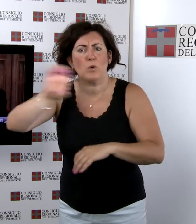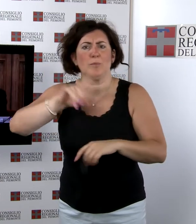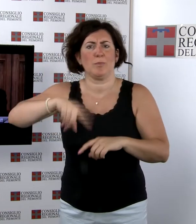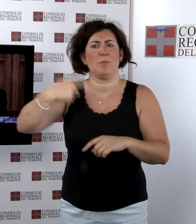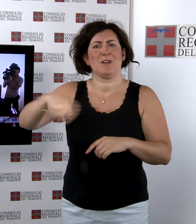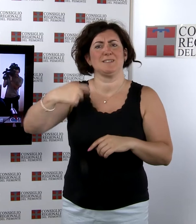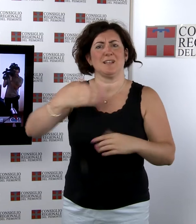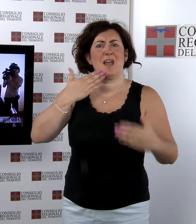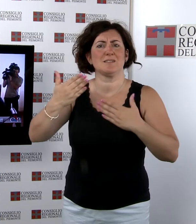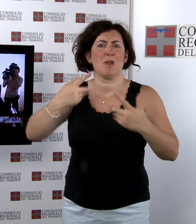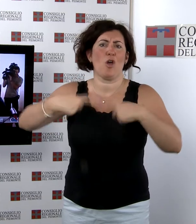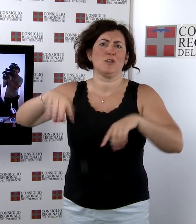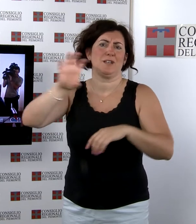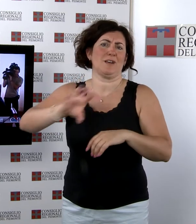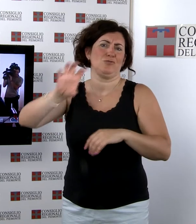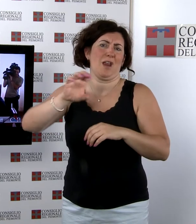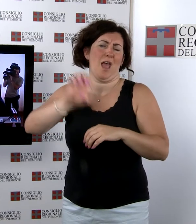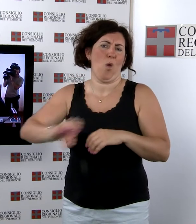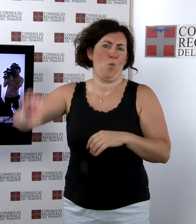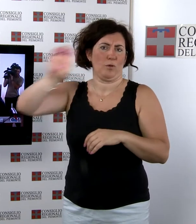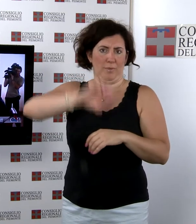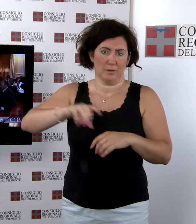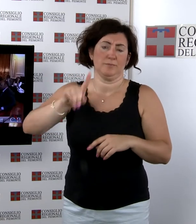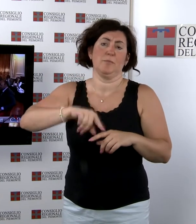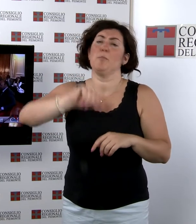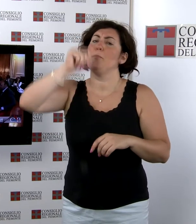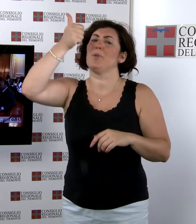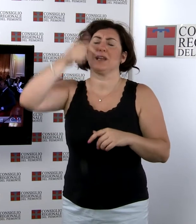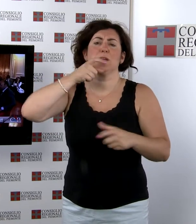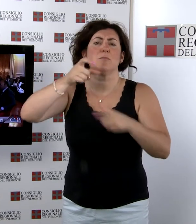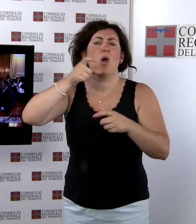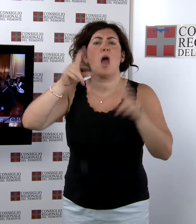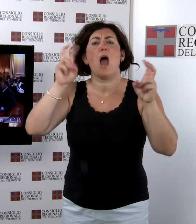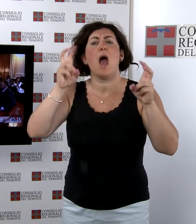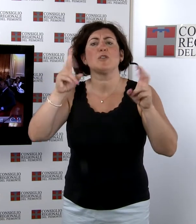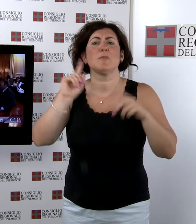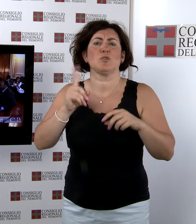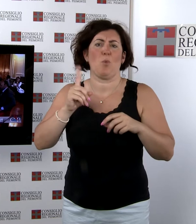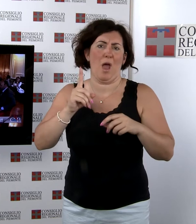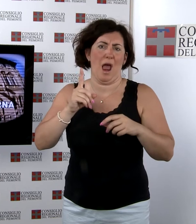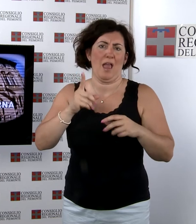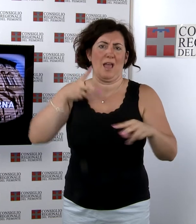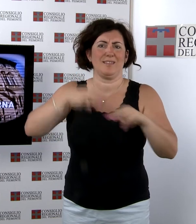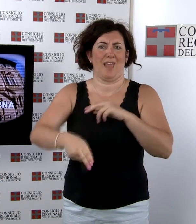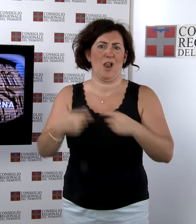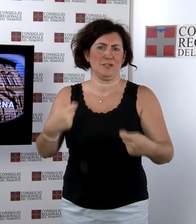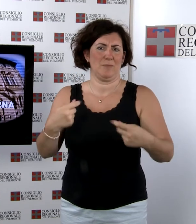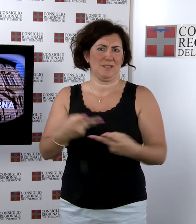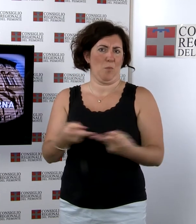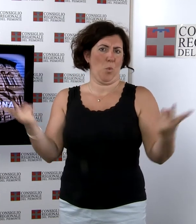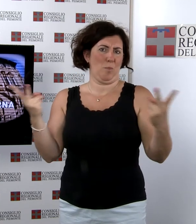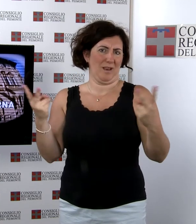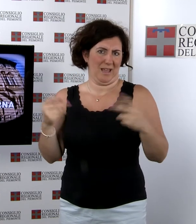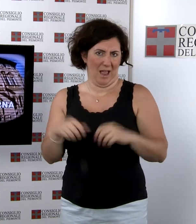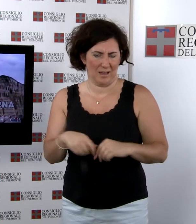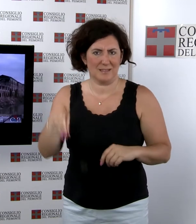Europee. Al centro della discussione c'è stata la Spending Review, licenziata dal Governo in discussione in Parlamento. Per la scuola